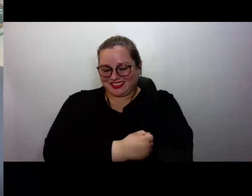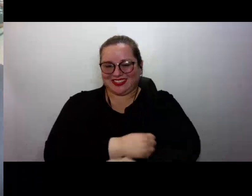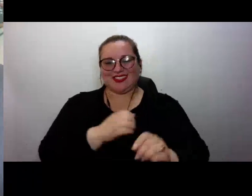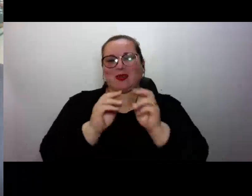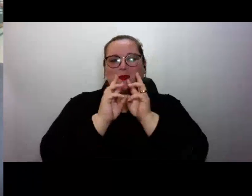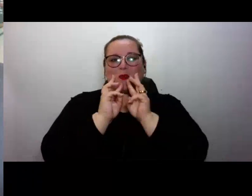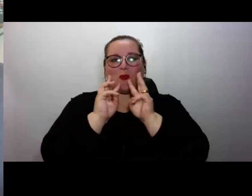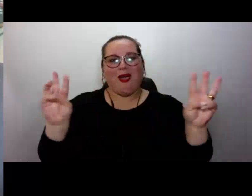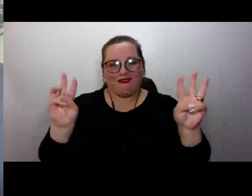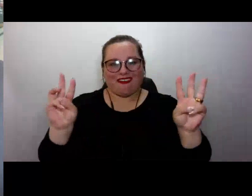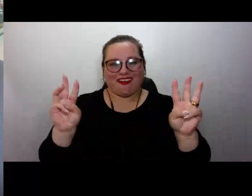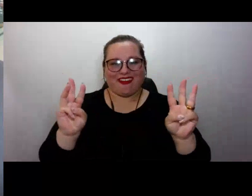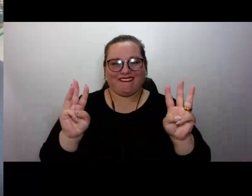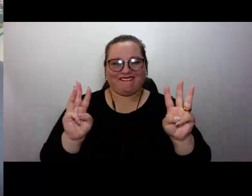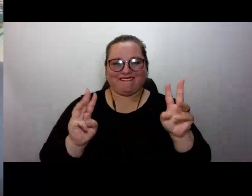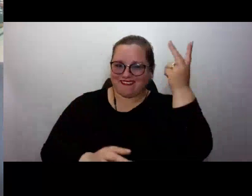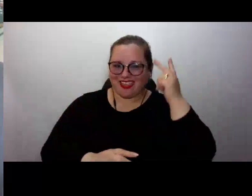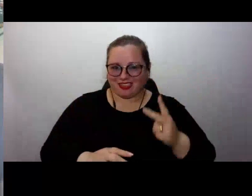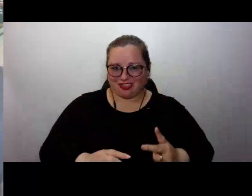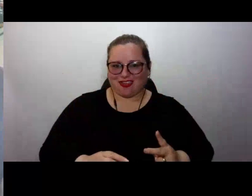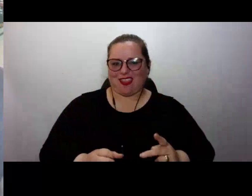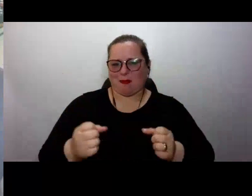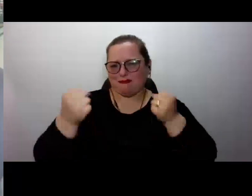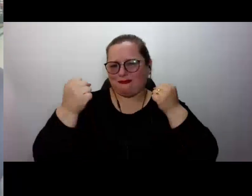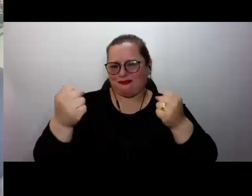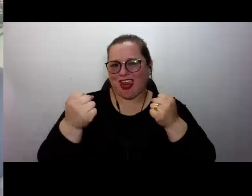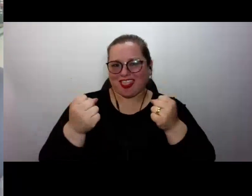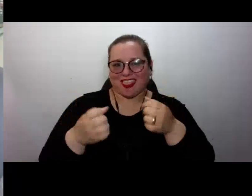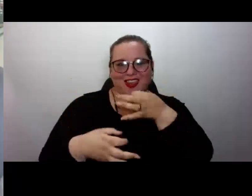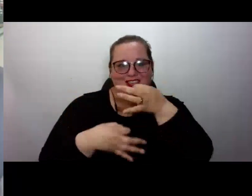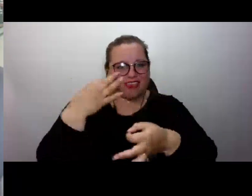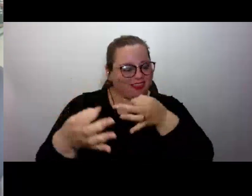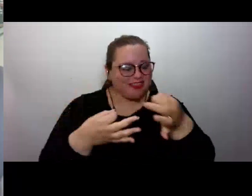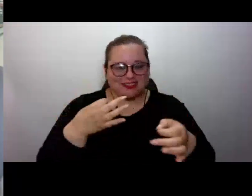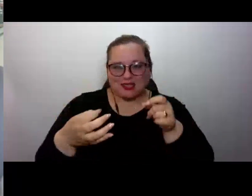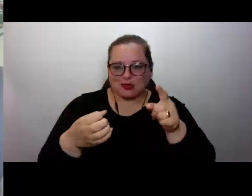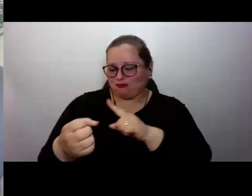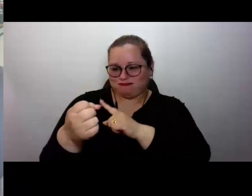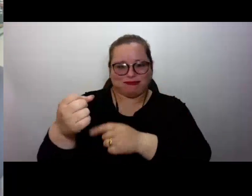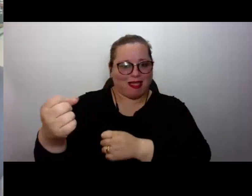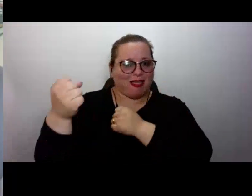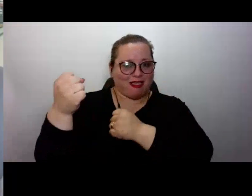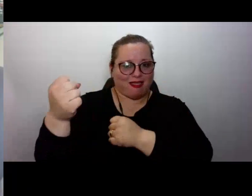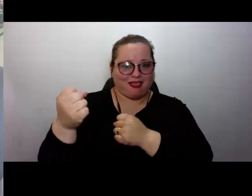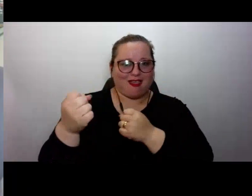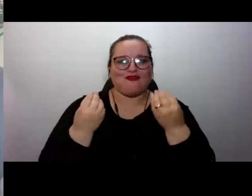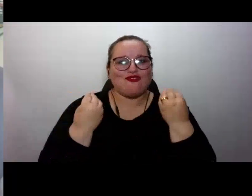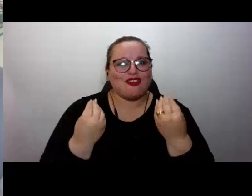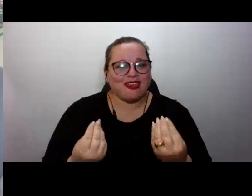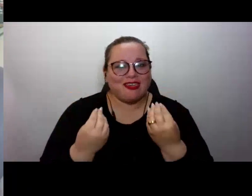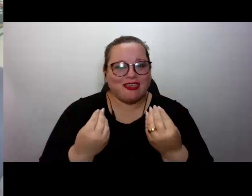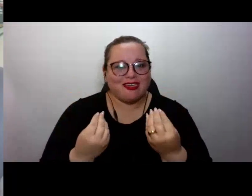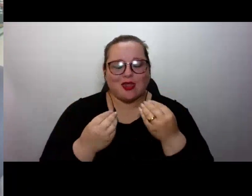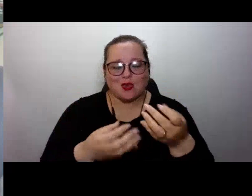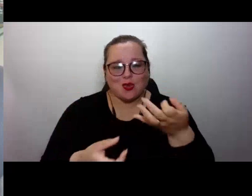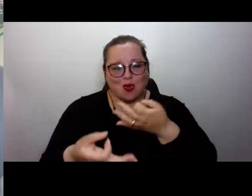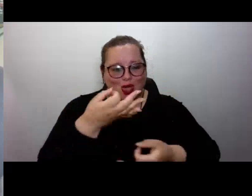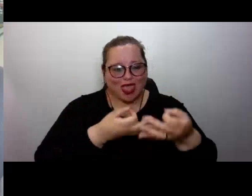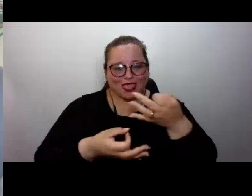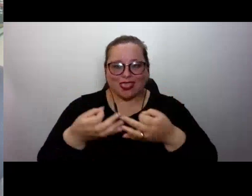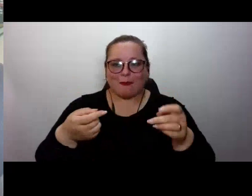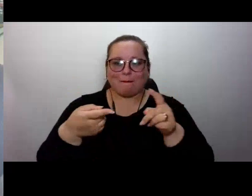¡Wow, Victoria! ¡Qué potente! ¡Qué gran potencia en todo lo que nos has compartido!